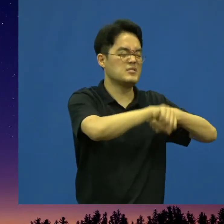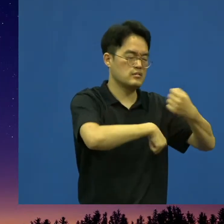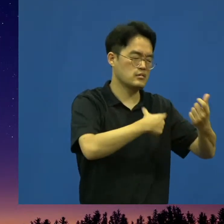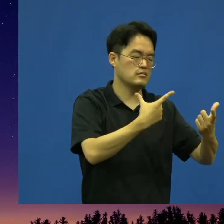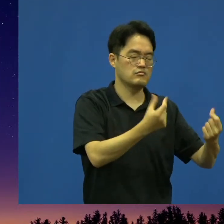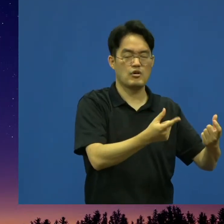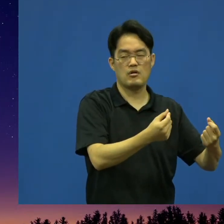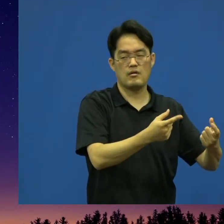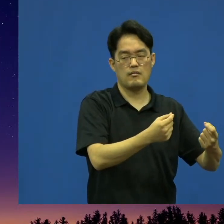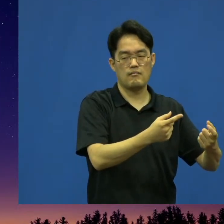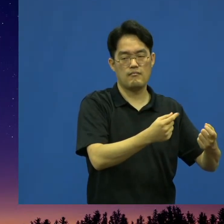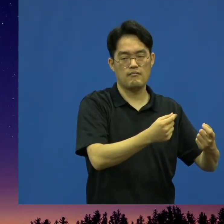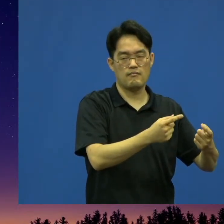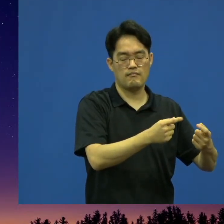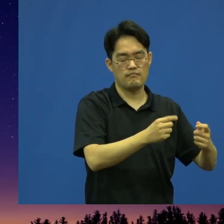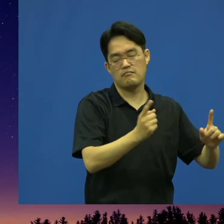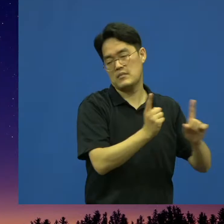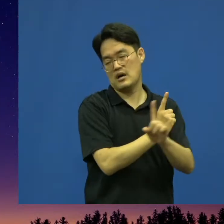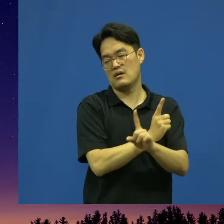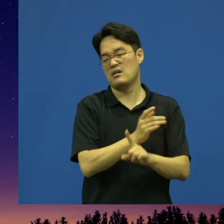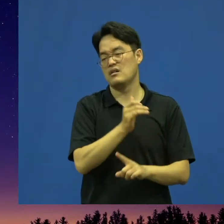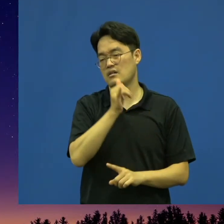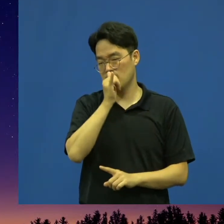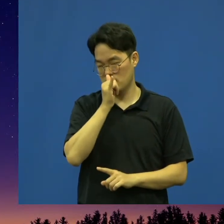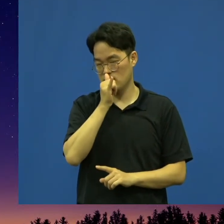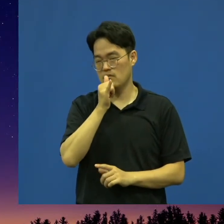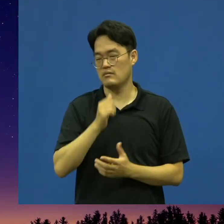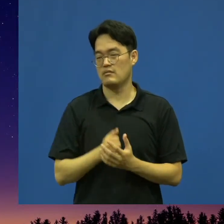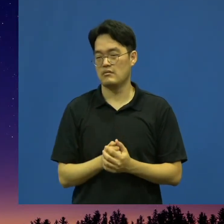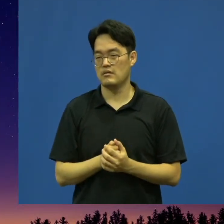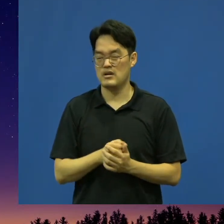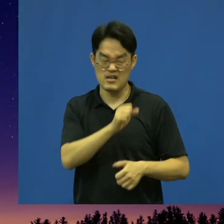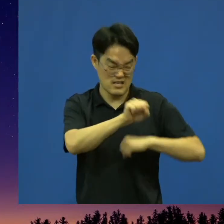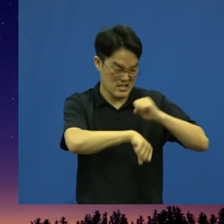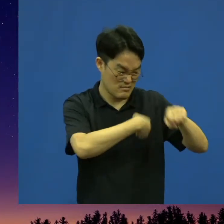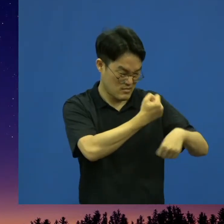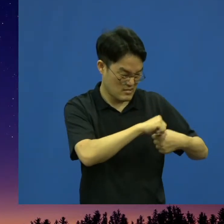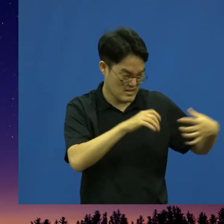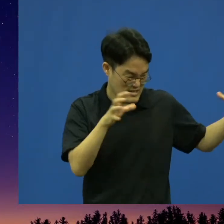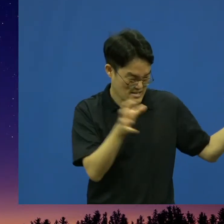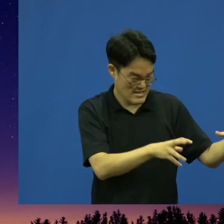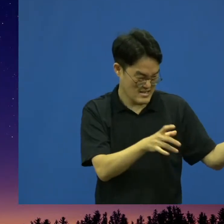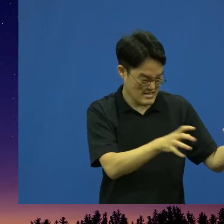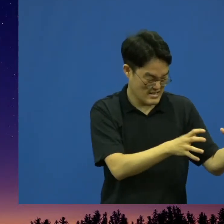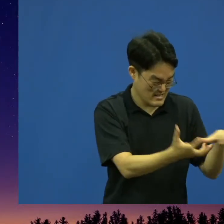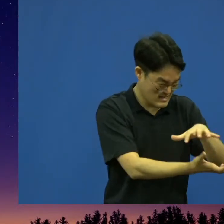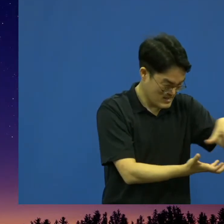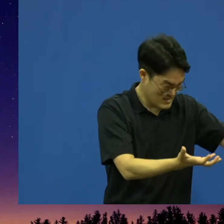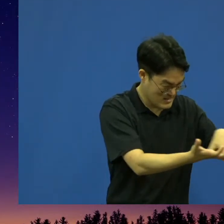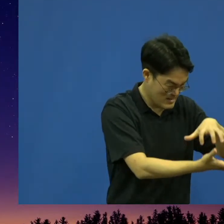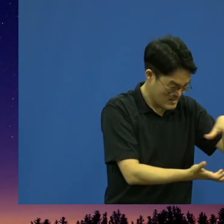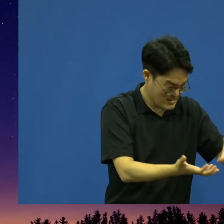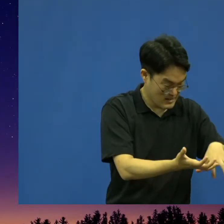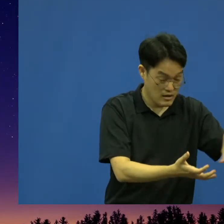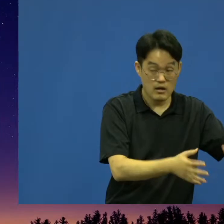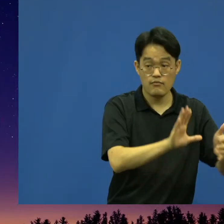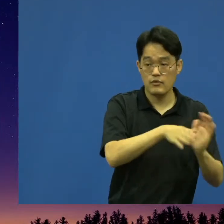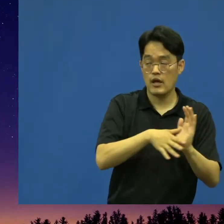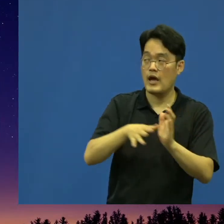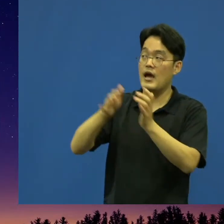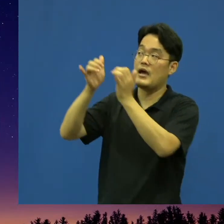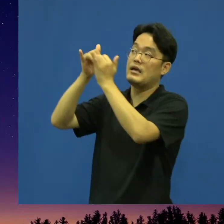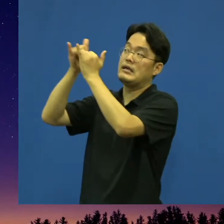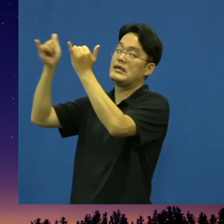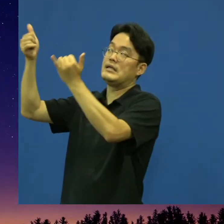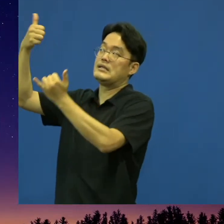인류의 역사의 교훈이에요. 짐승들이 덕실덕실하는 세상에 인자 같은